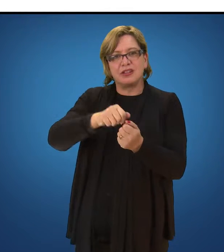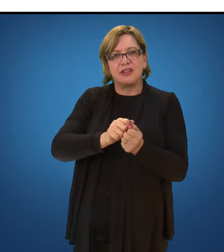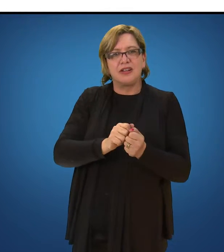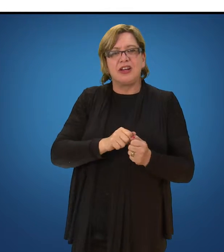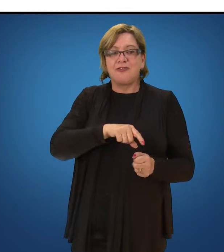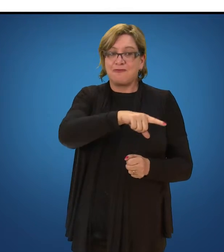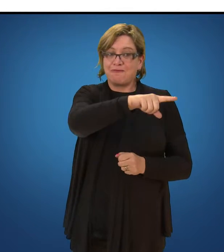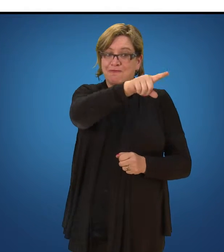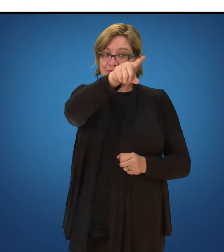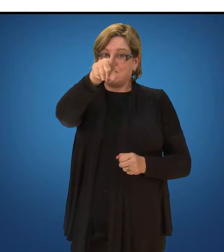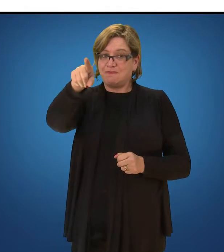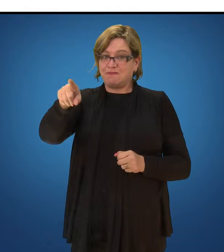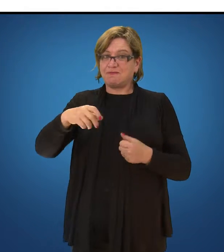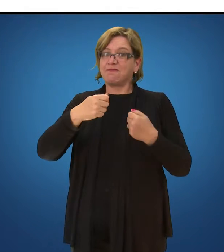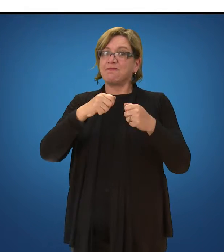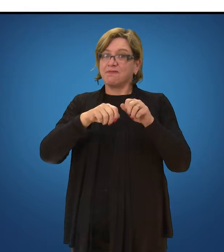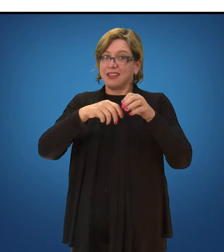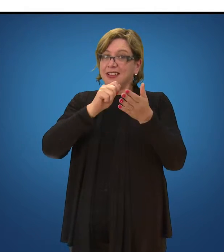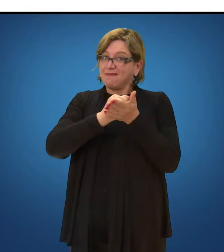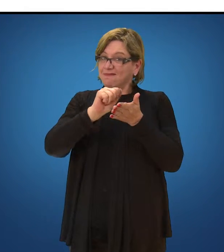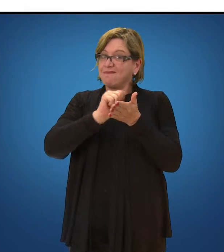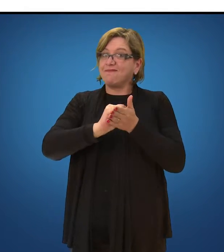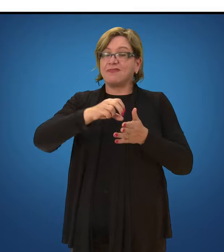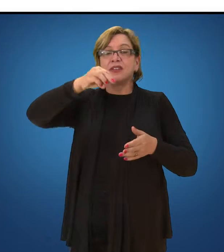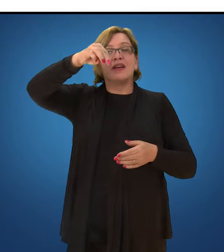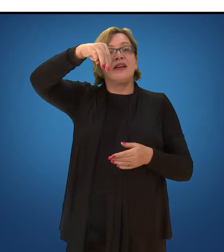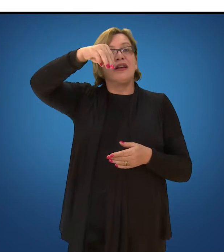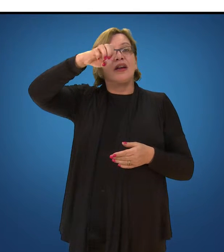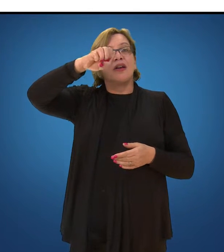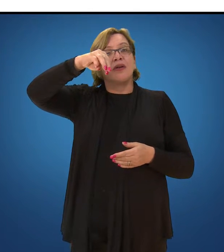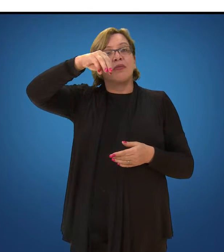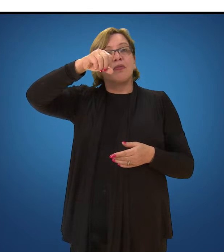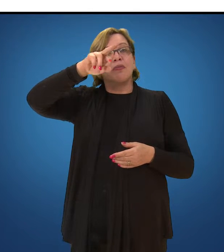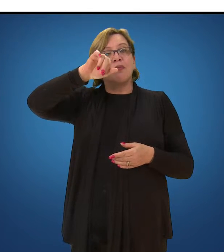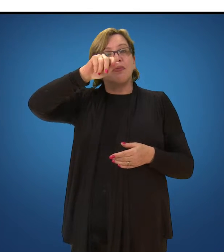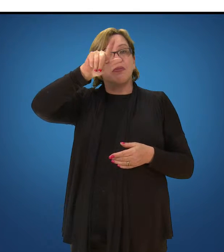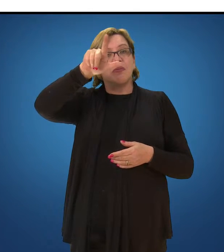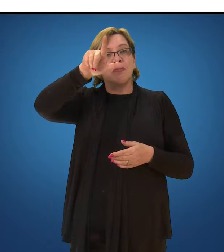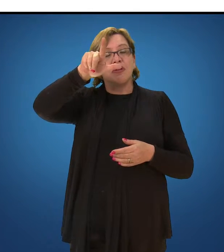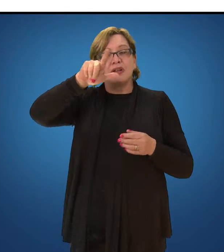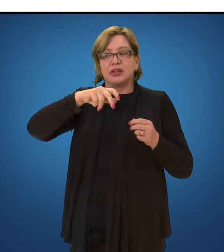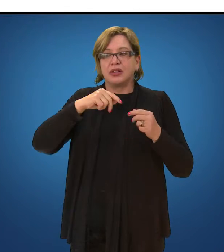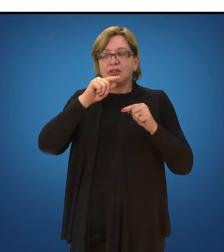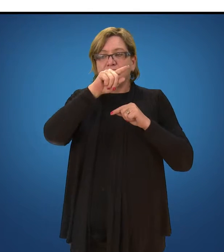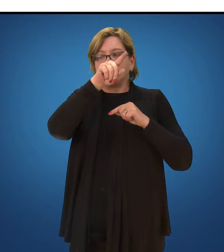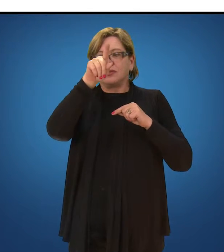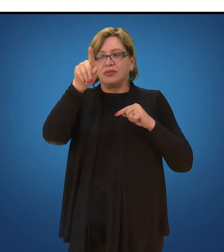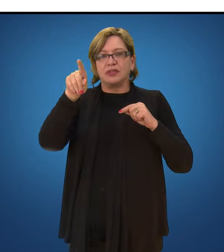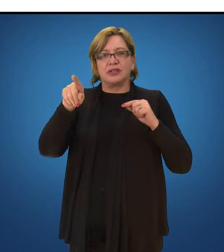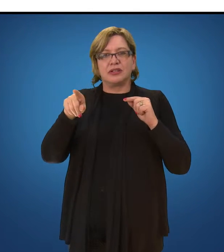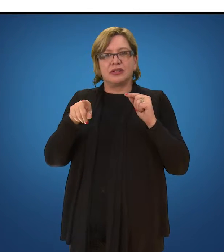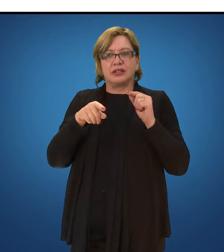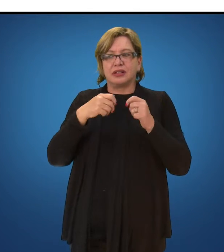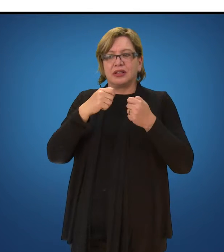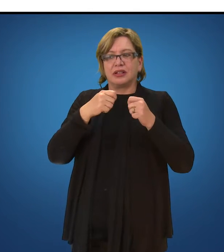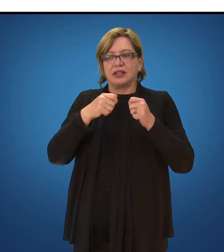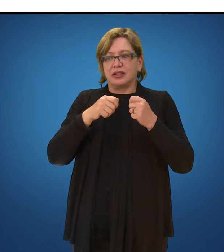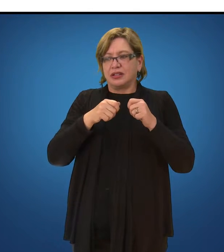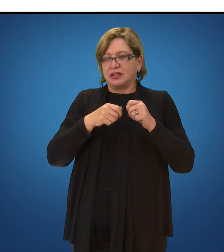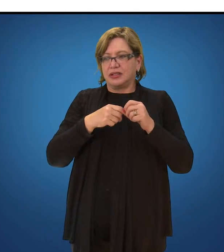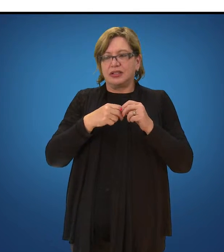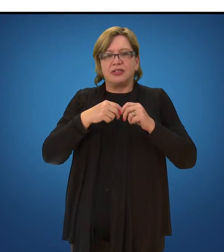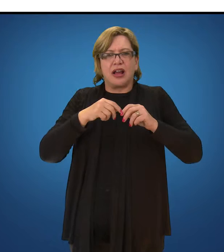que escrever um memorial, isso se dá na forma, por exemplo, de você recuperar lá a sua formação, o seu